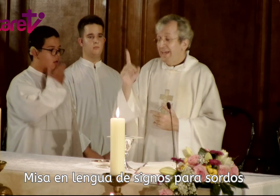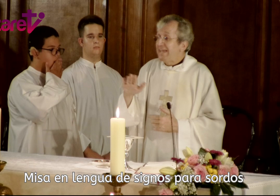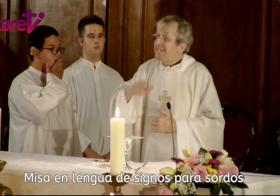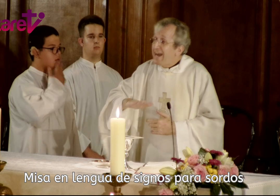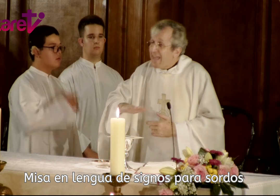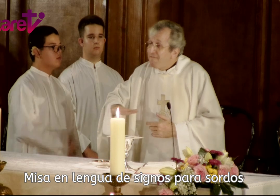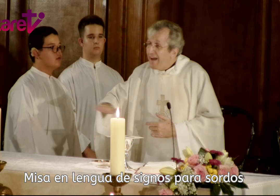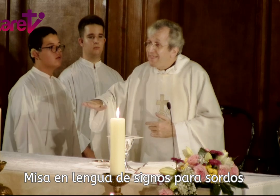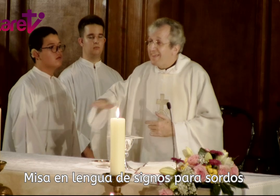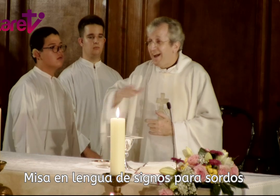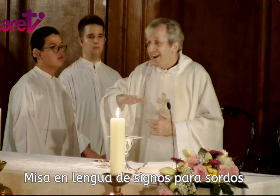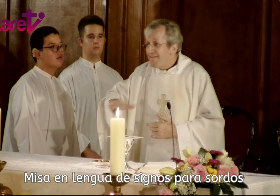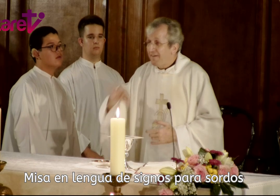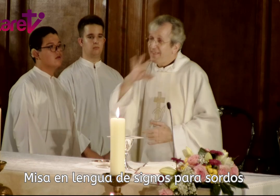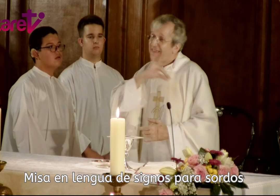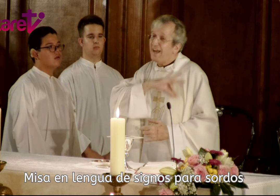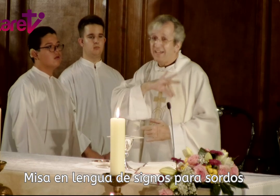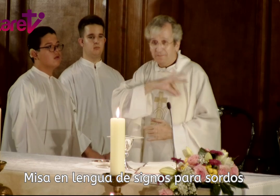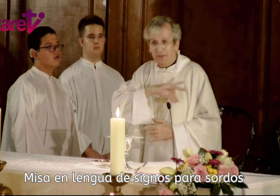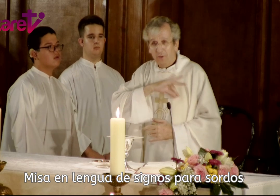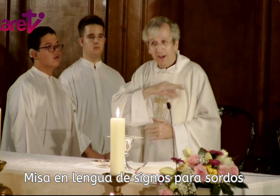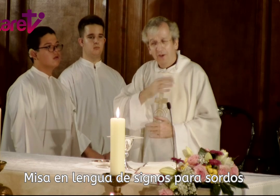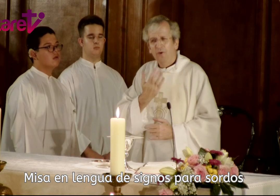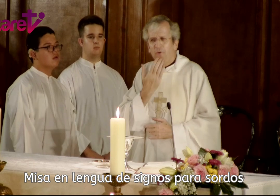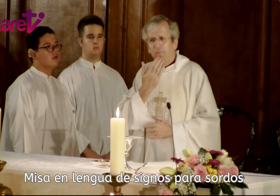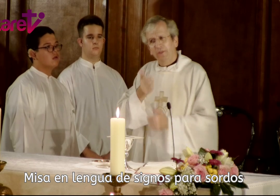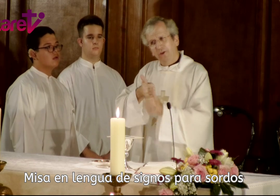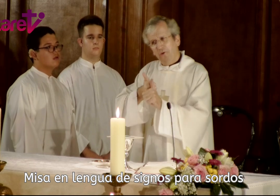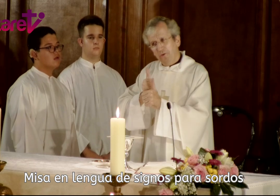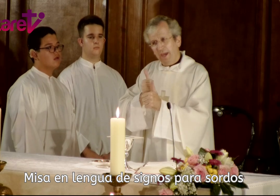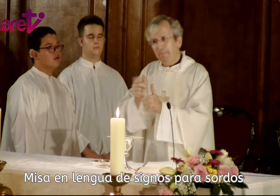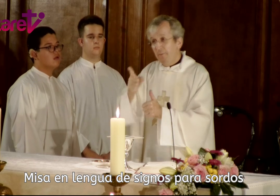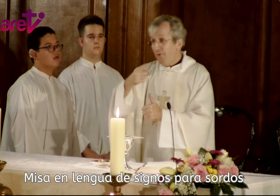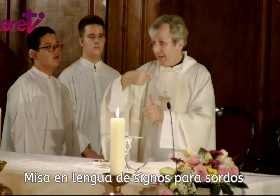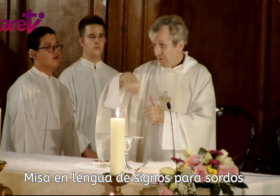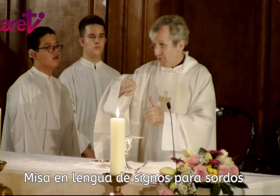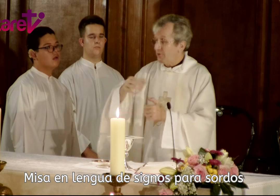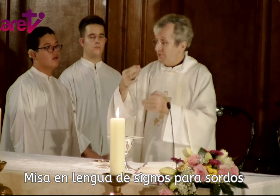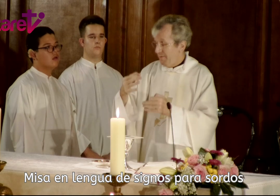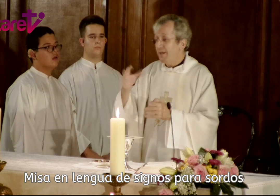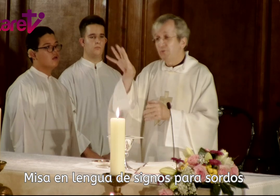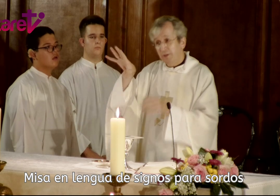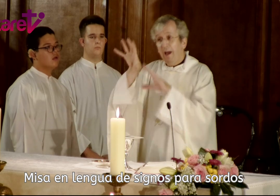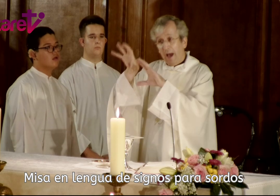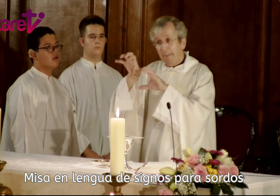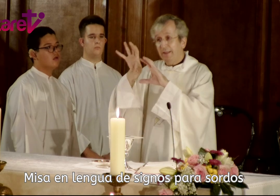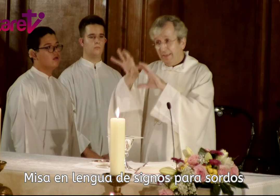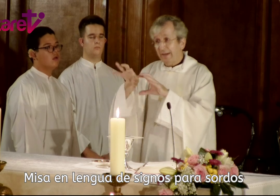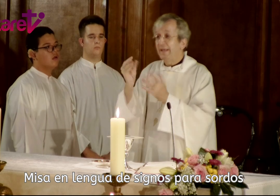Es la infancia espiritual, un modelo, un ejemplo que nosotros deberíamos aprender